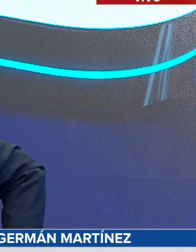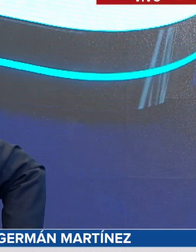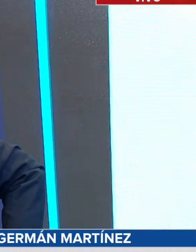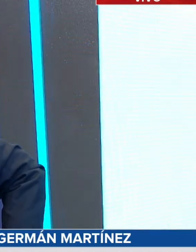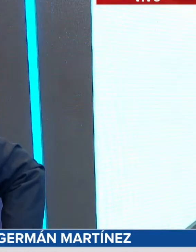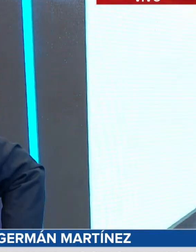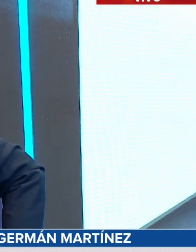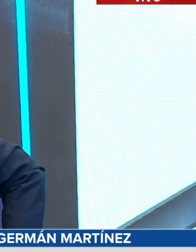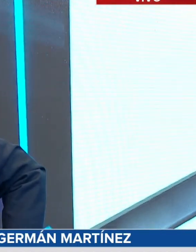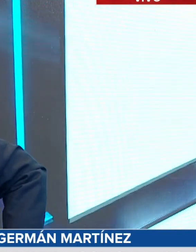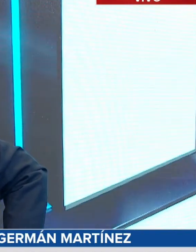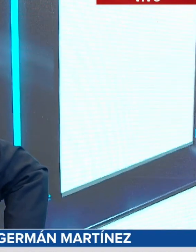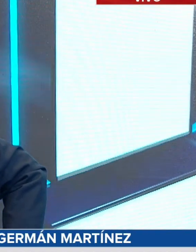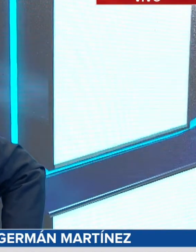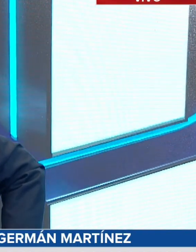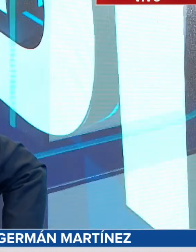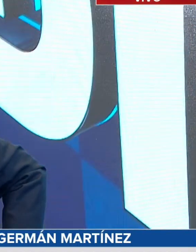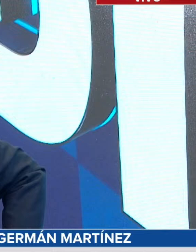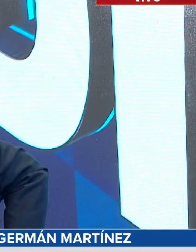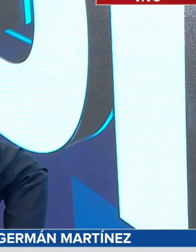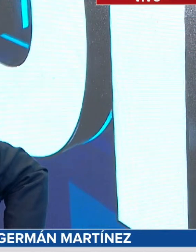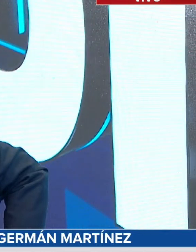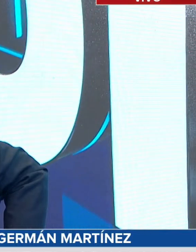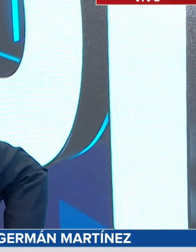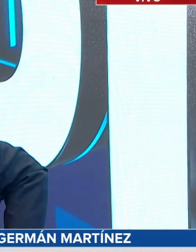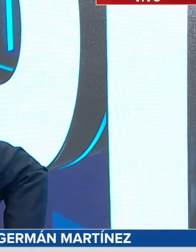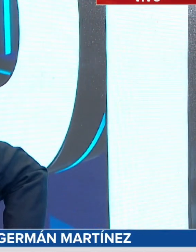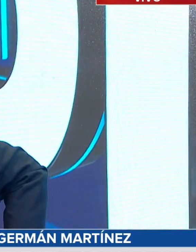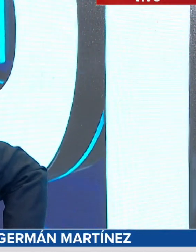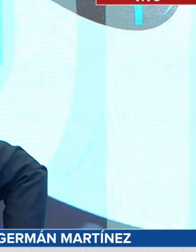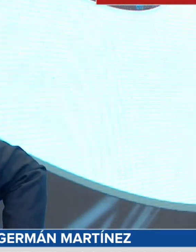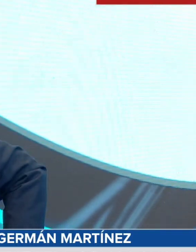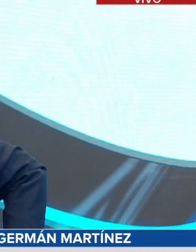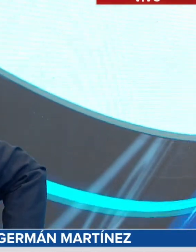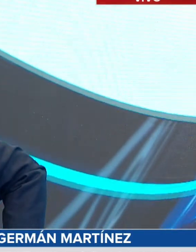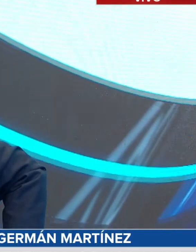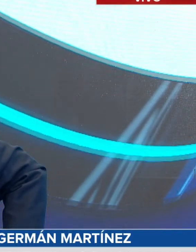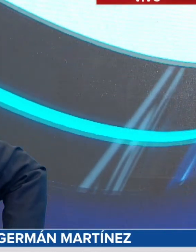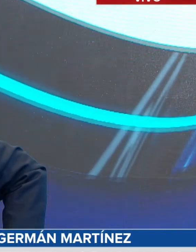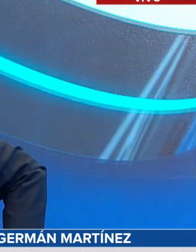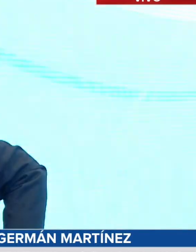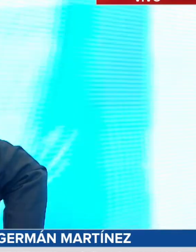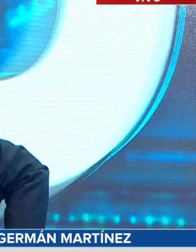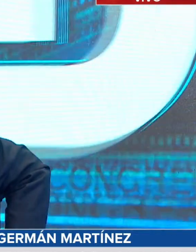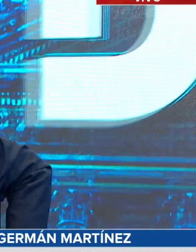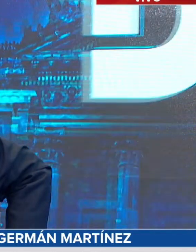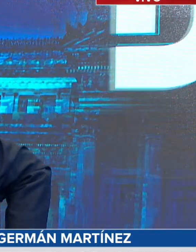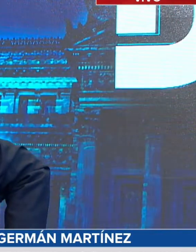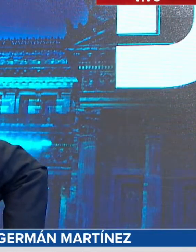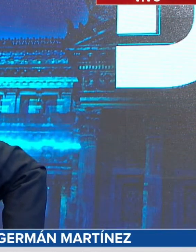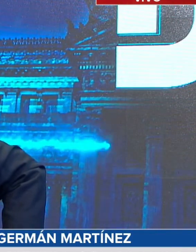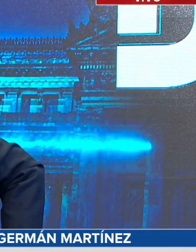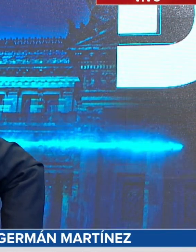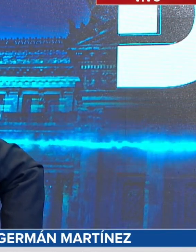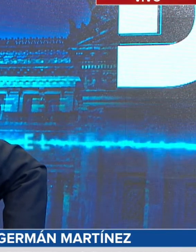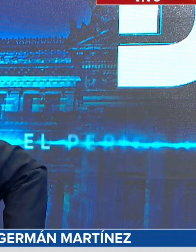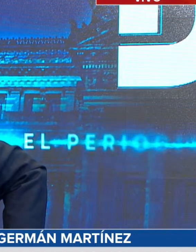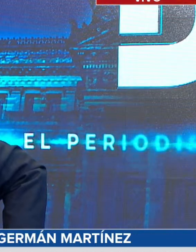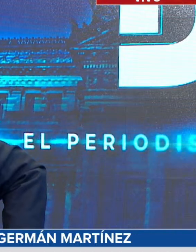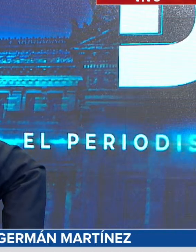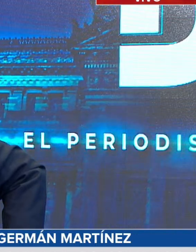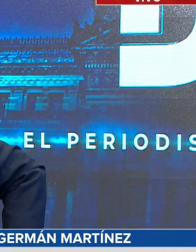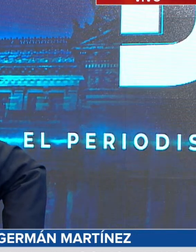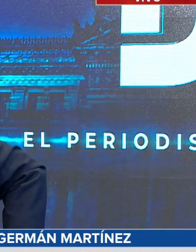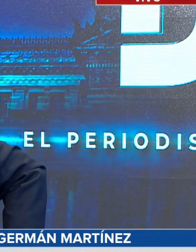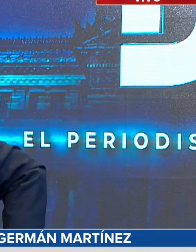la despido. ¿Qué voy a estar pagando? Exacto. Algo que no se va a acontecer nunca. No fue solo la CGT que estuvo en contra, sino las propias pymes. Sí. Uno era Lázaro,